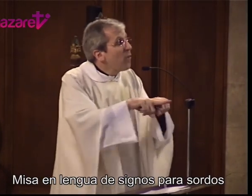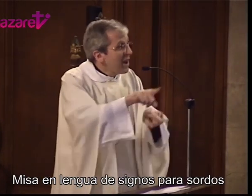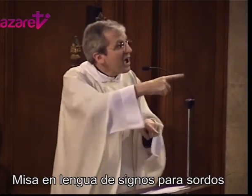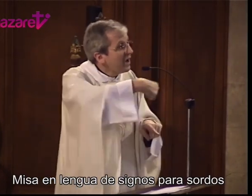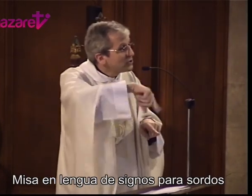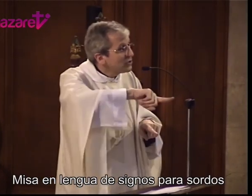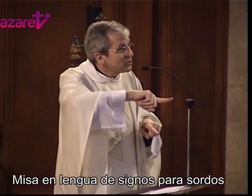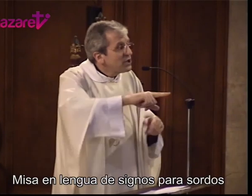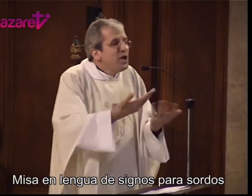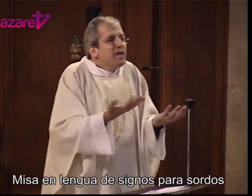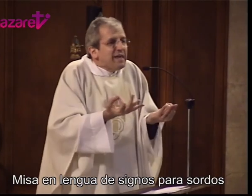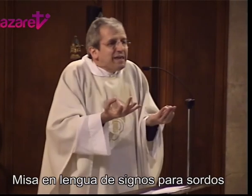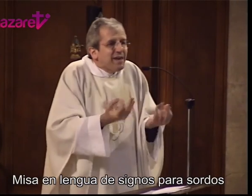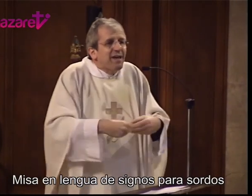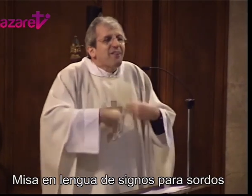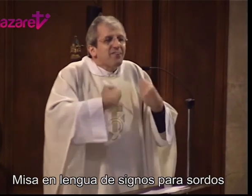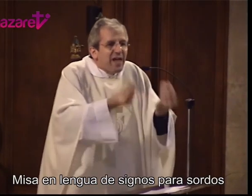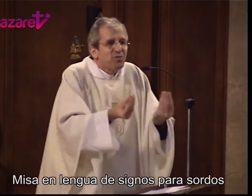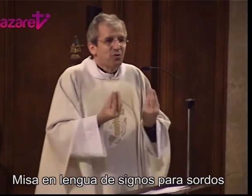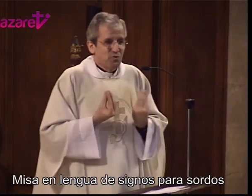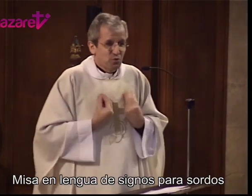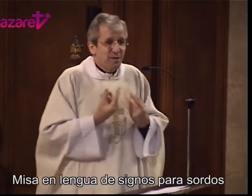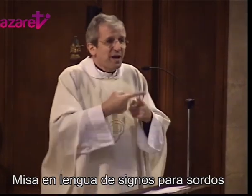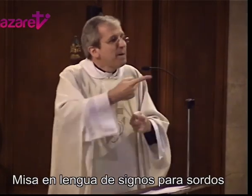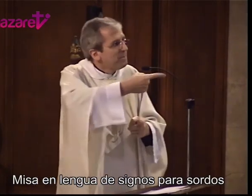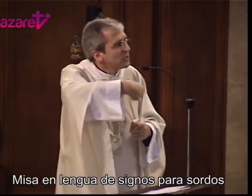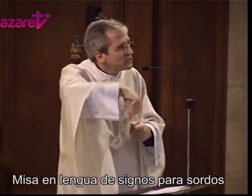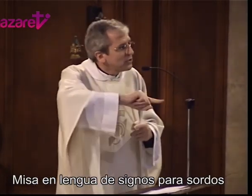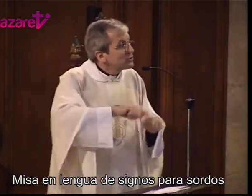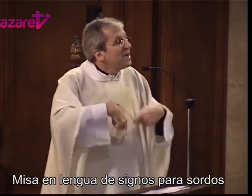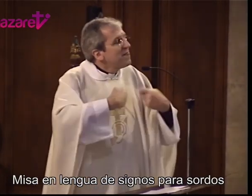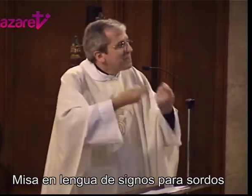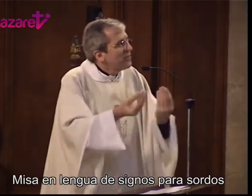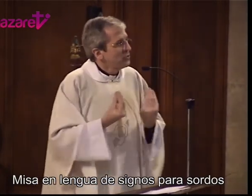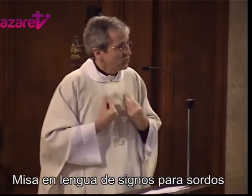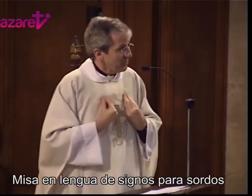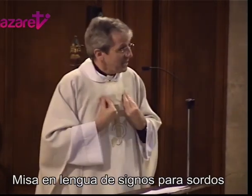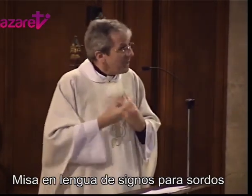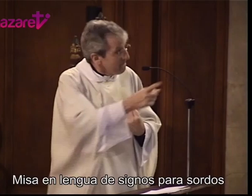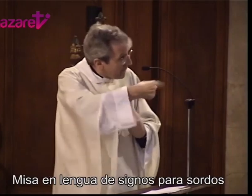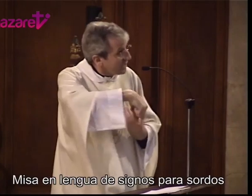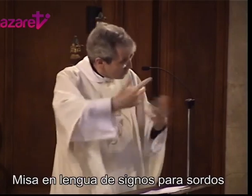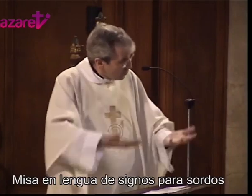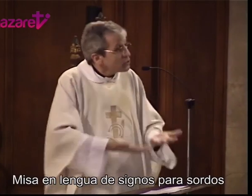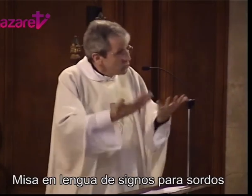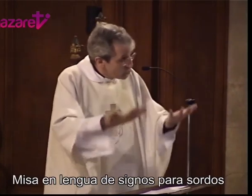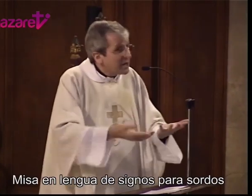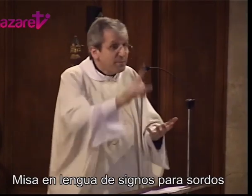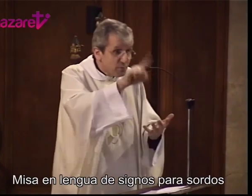a nosotros. ¿Y qué? Dando su vida por nosotros, dando su vida para que nosotros nos animemos